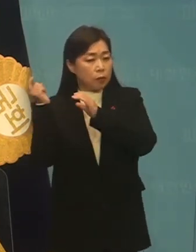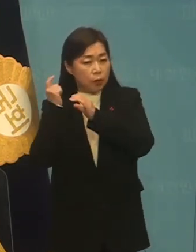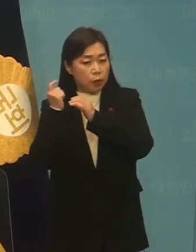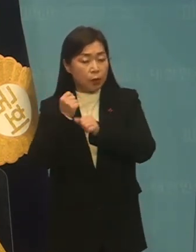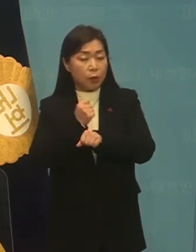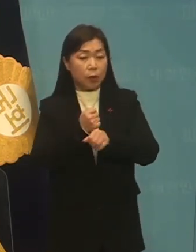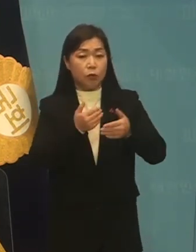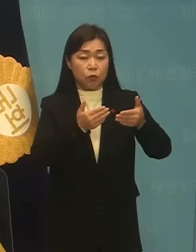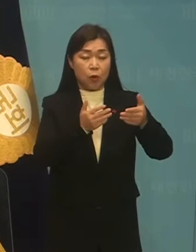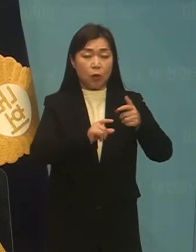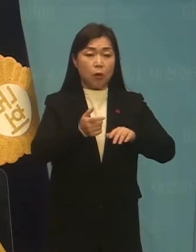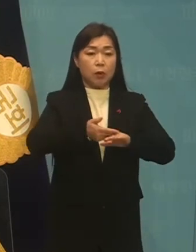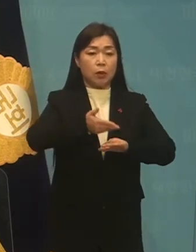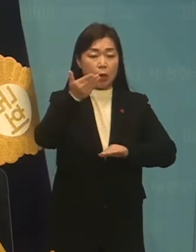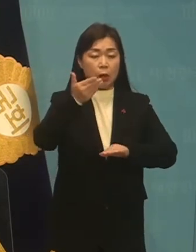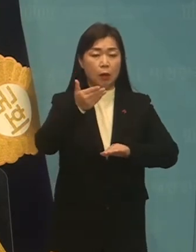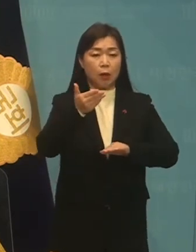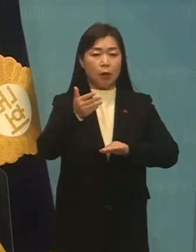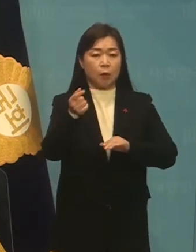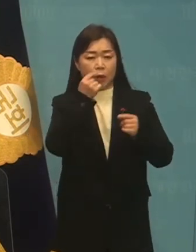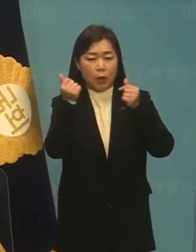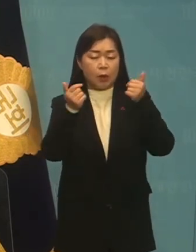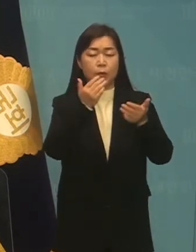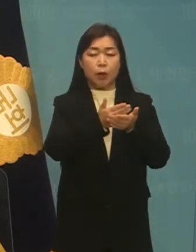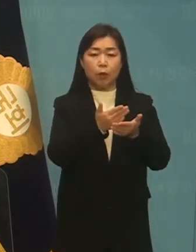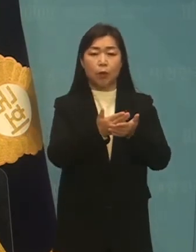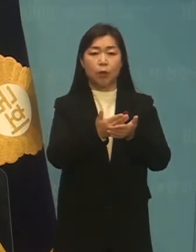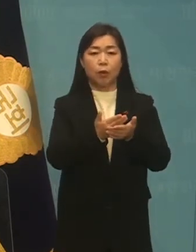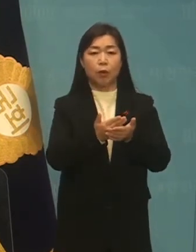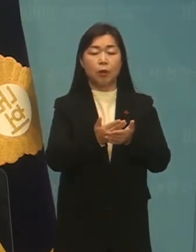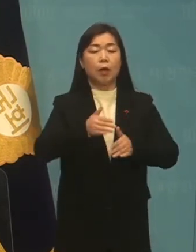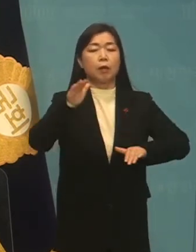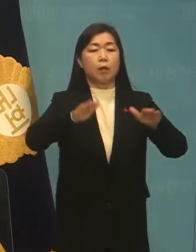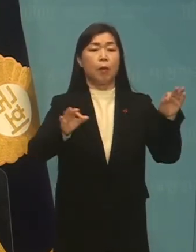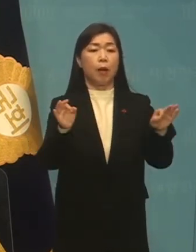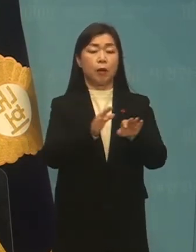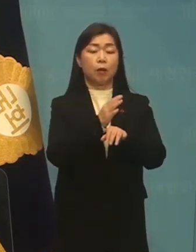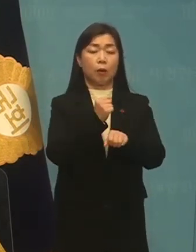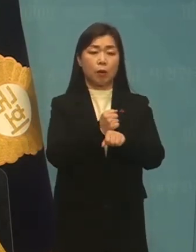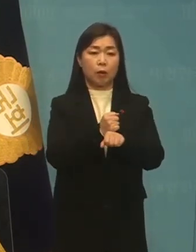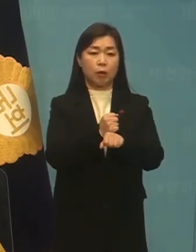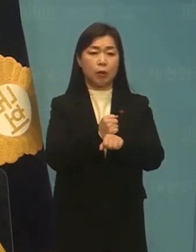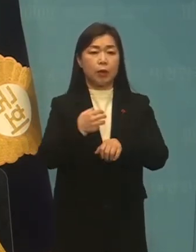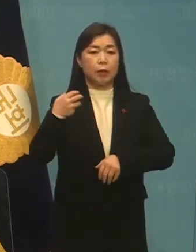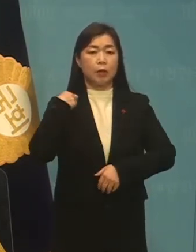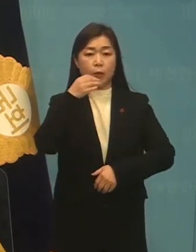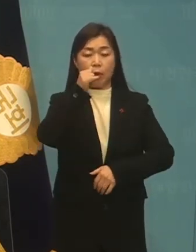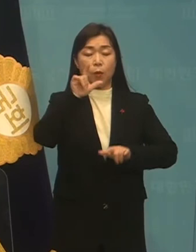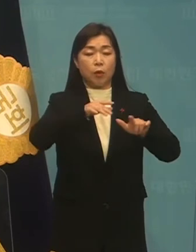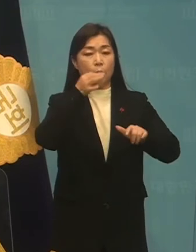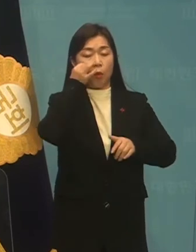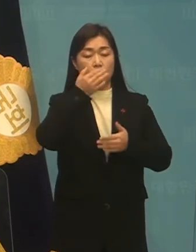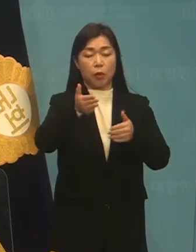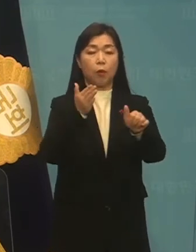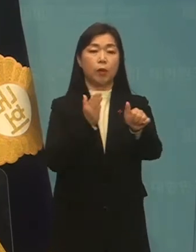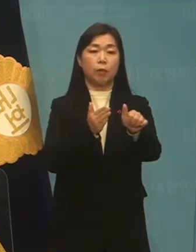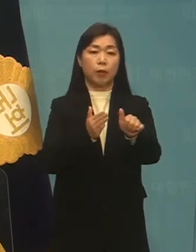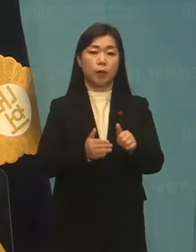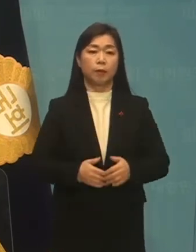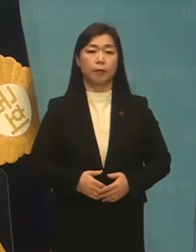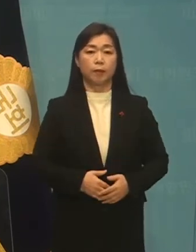기울여 더 이상 좌고우면하지 말고 차별을 해소하는 책임감 있는 모습을 보여주기를